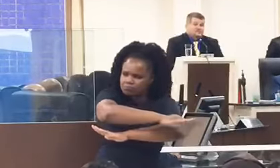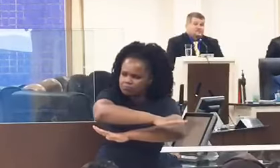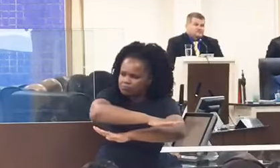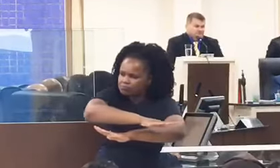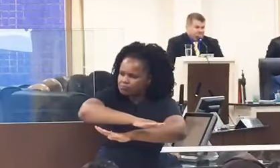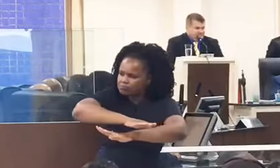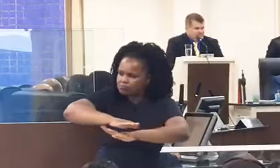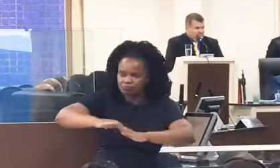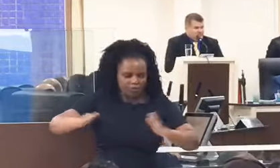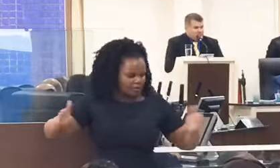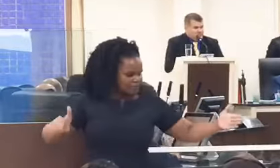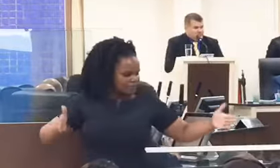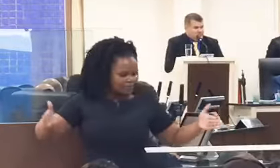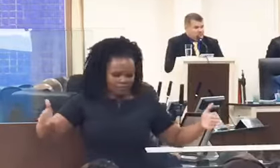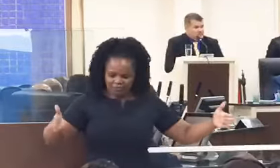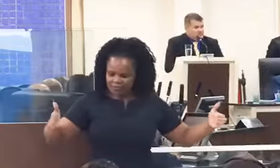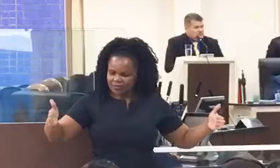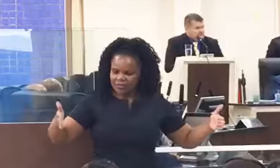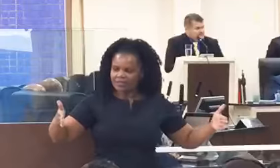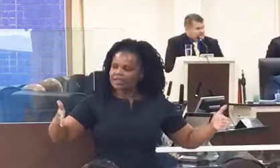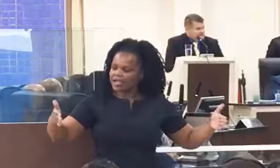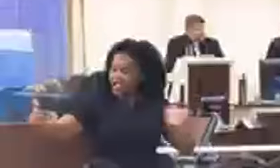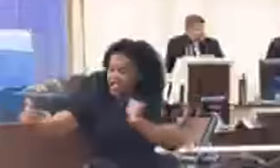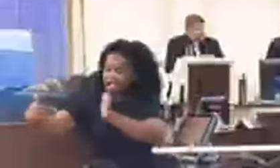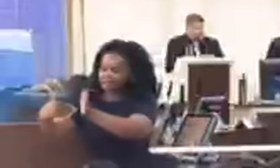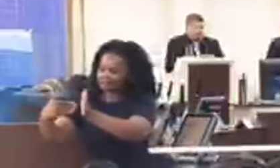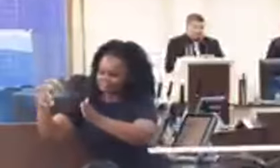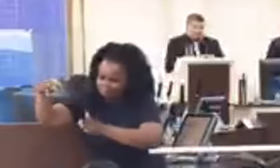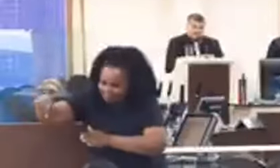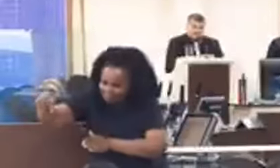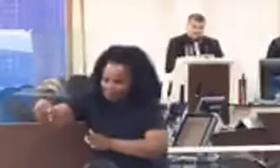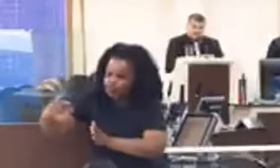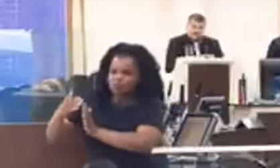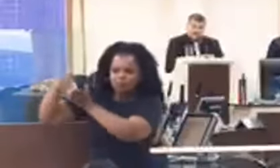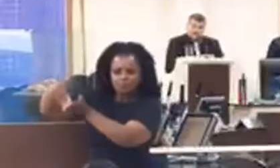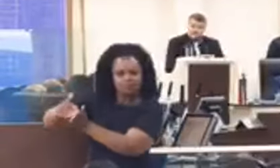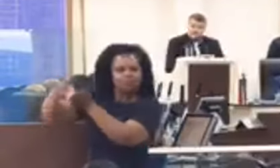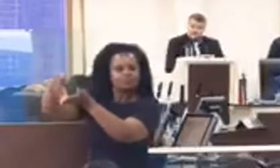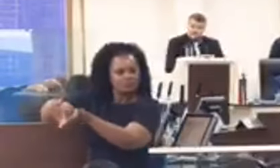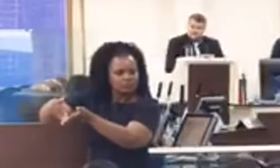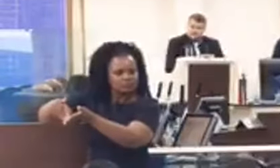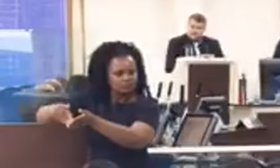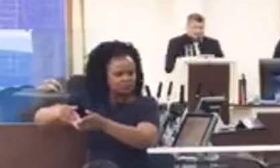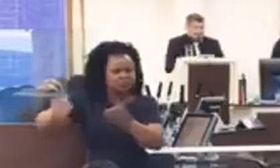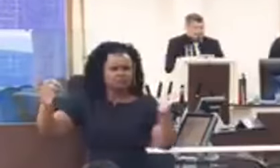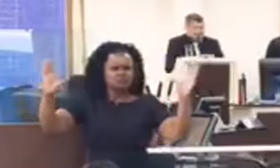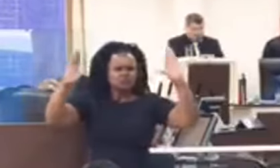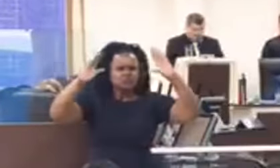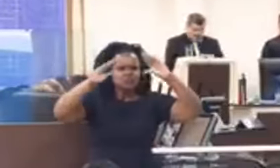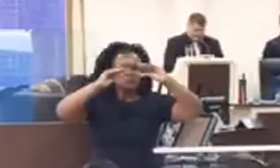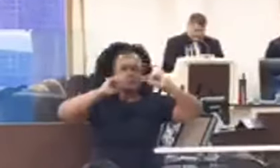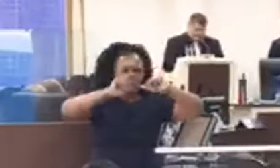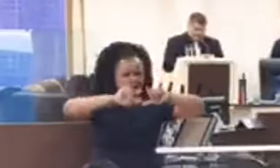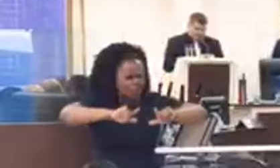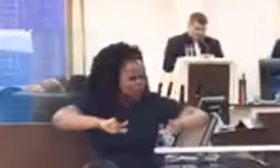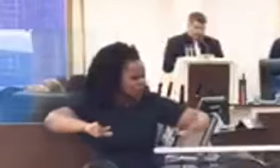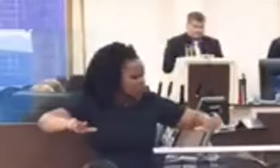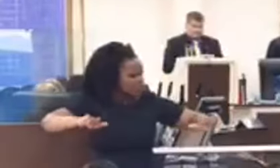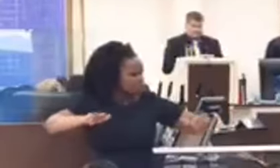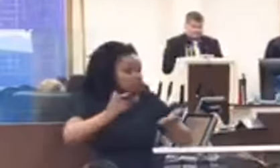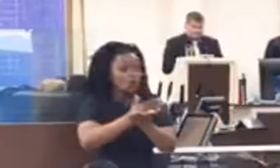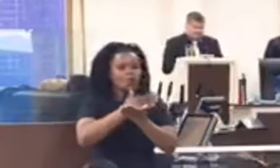até no Estor Vitor, próximo do porto, nós colocamos LED em toda aquela extensão, que era uma área muito escura, né, na entrada